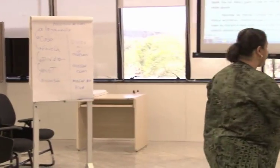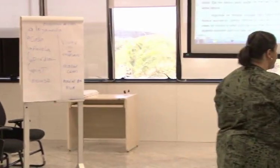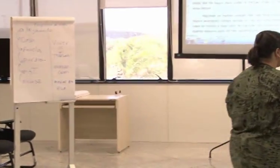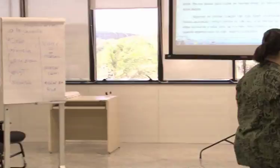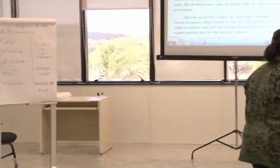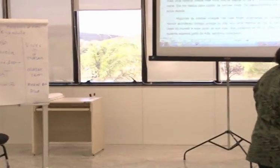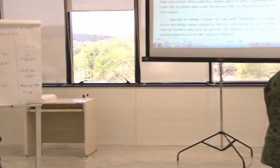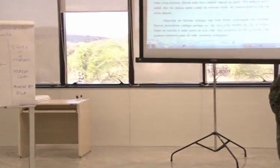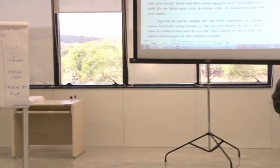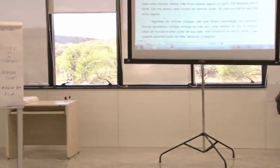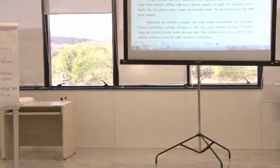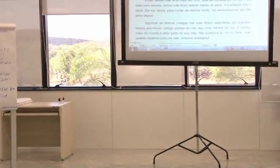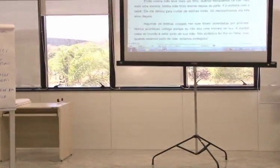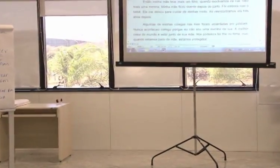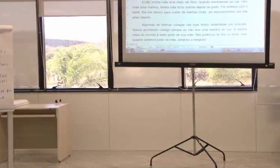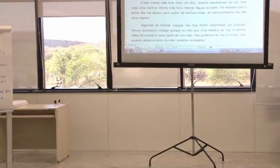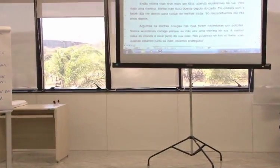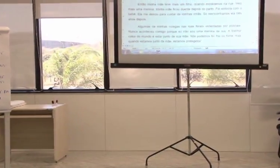Por isso que eu falei para não assinar, porque aí eu não sei o nome.